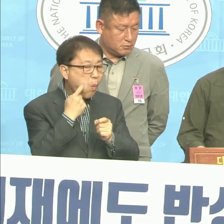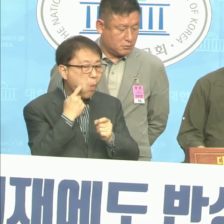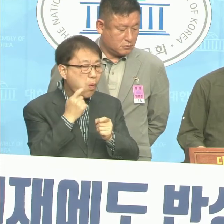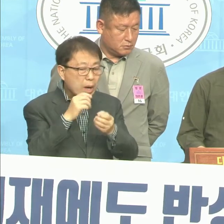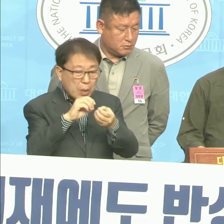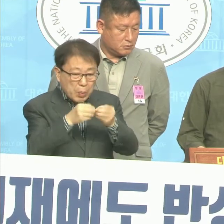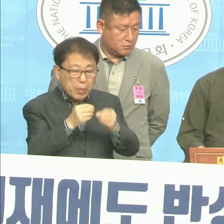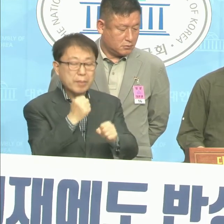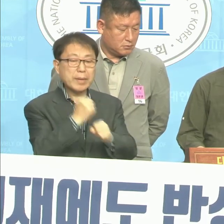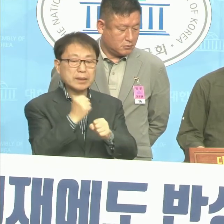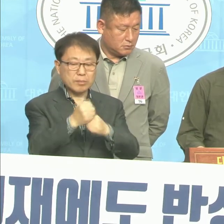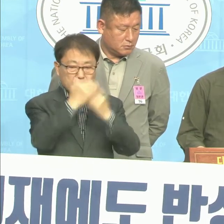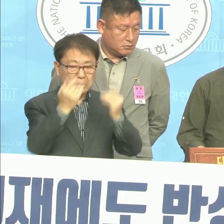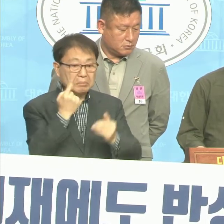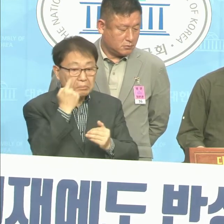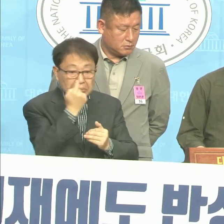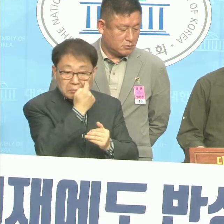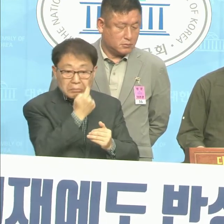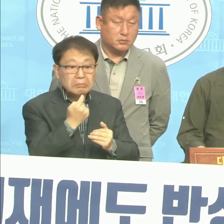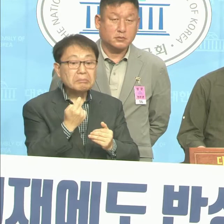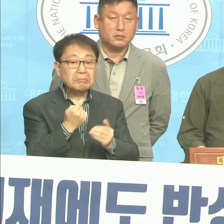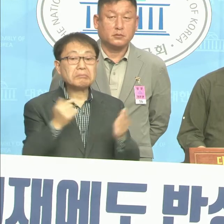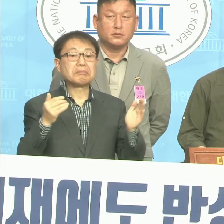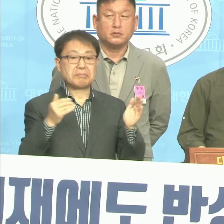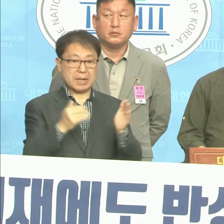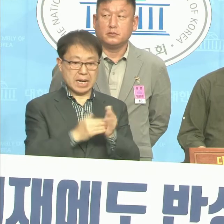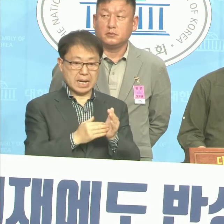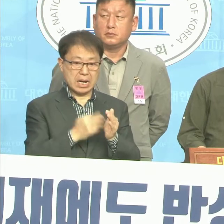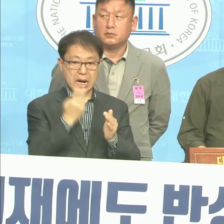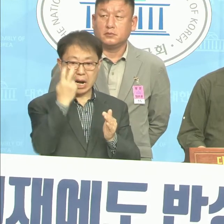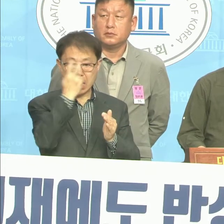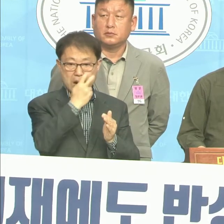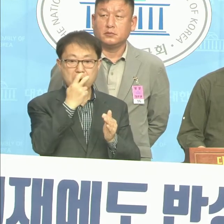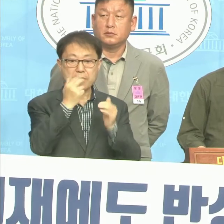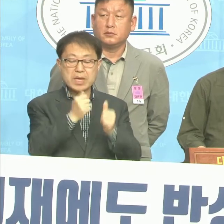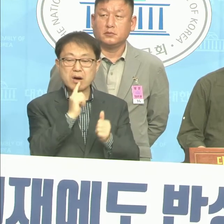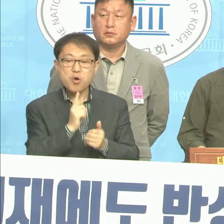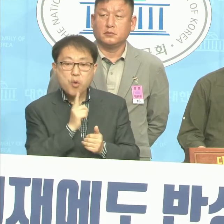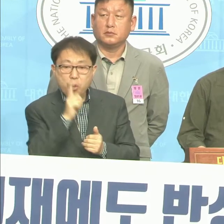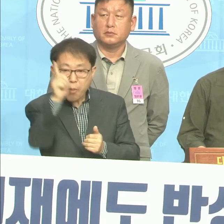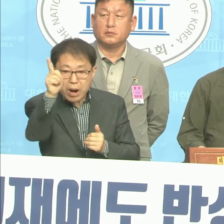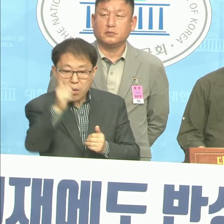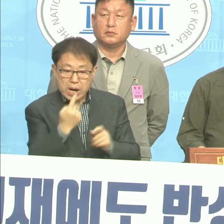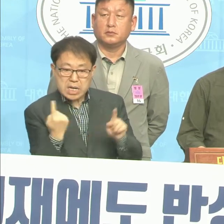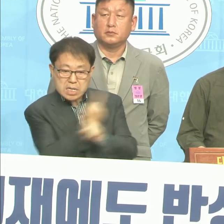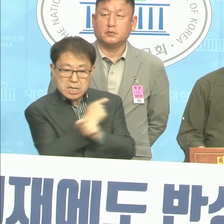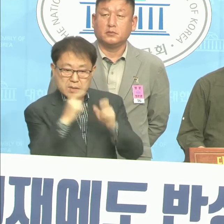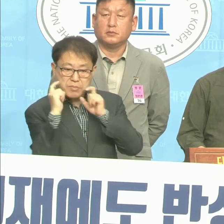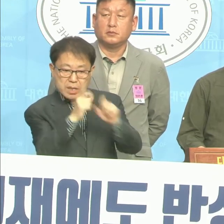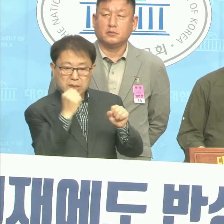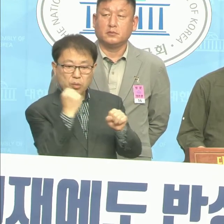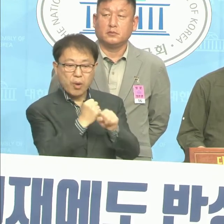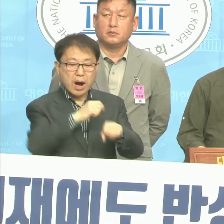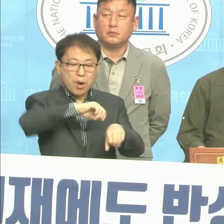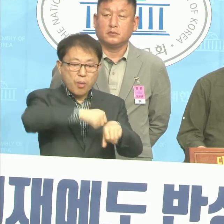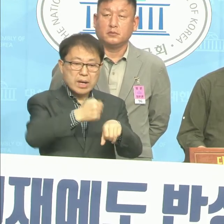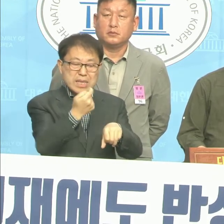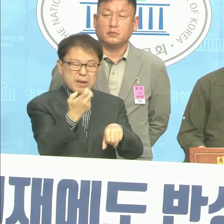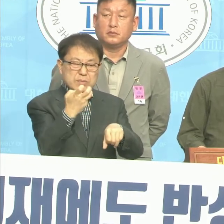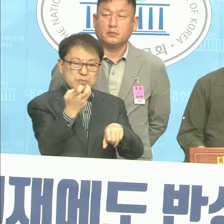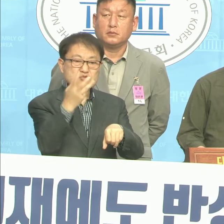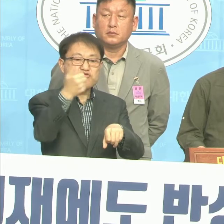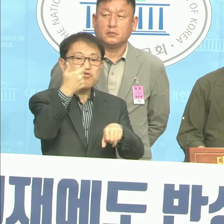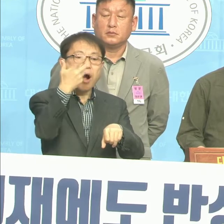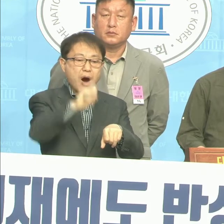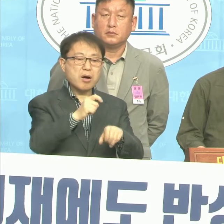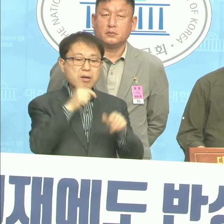내용을 모두 사실로 입증되어 검찰 고발과 함께 시행 명령 및 과징금 36억 부각